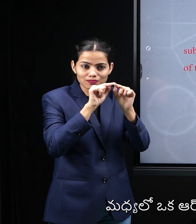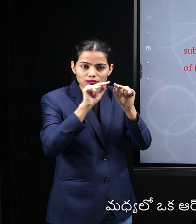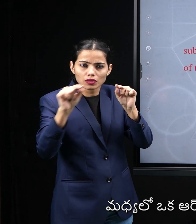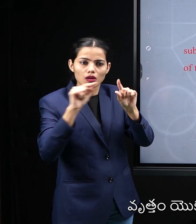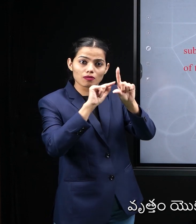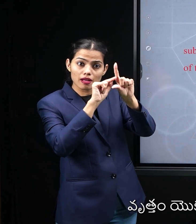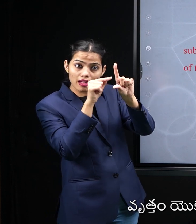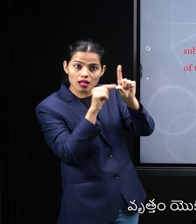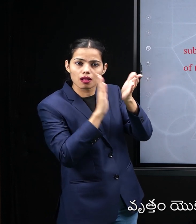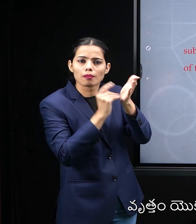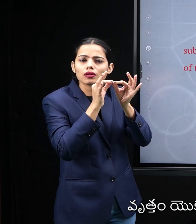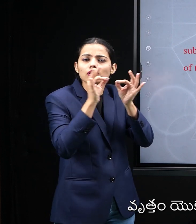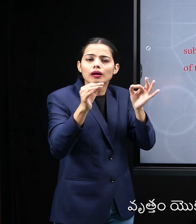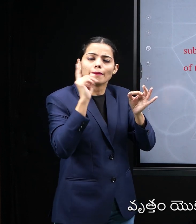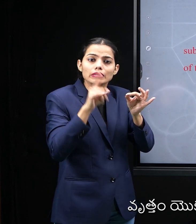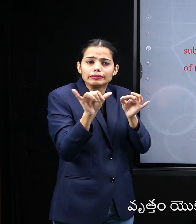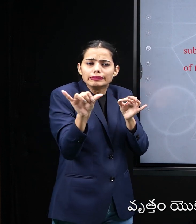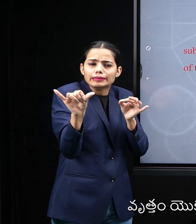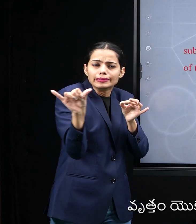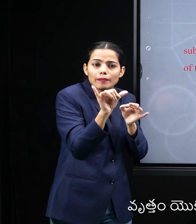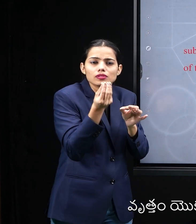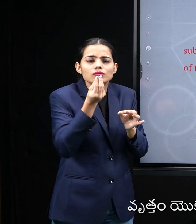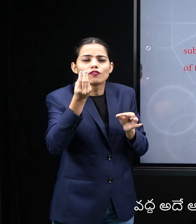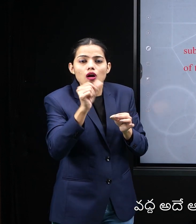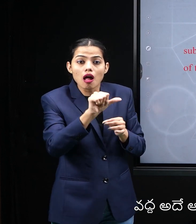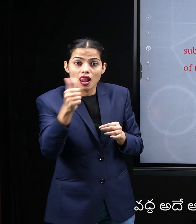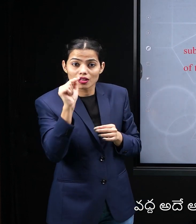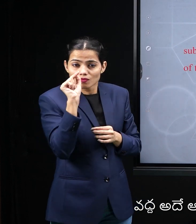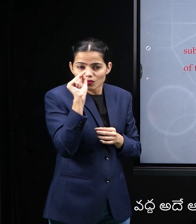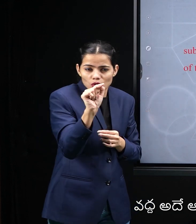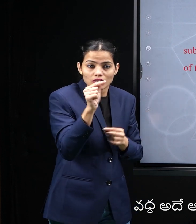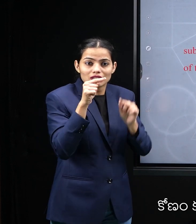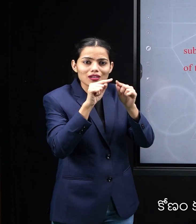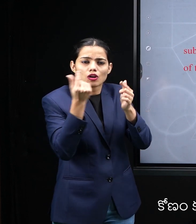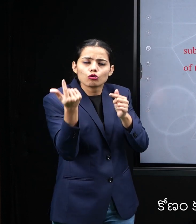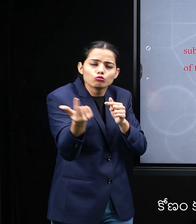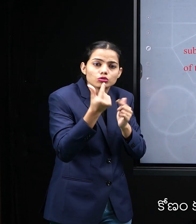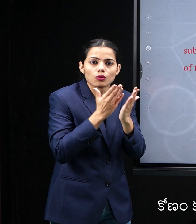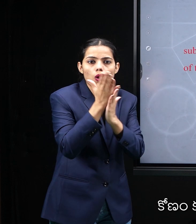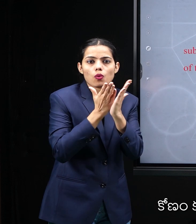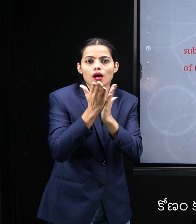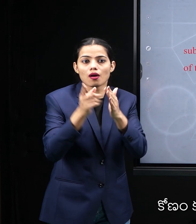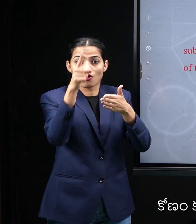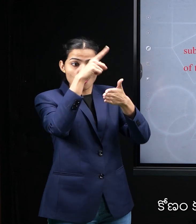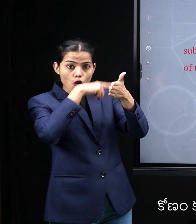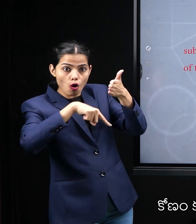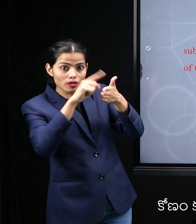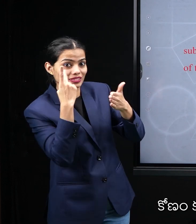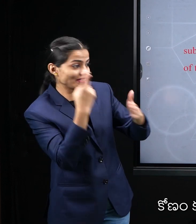కోణం వృత్తం యొక్క మిగిలిన భాగంలో వేరే బిందువు వద్ద అదే ఆర్క్ ద్వారా ఉపసంహరించబడిన కోణం